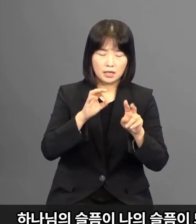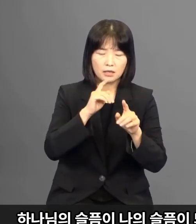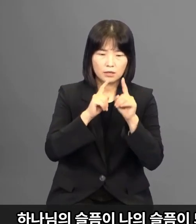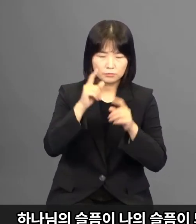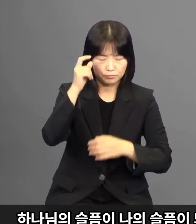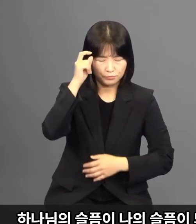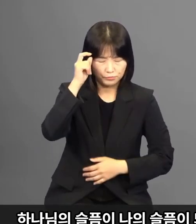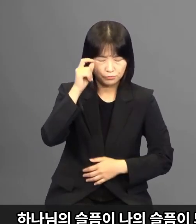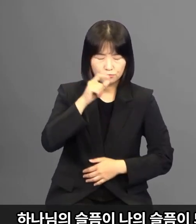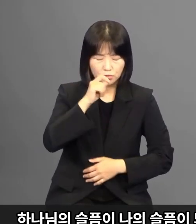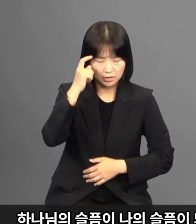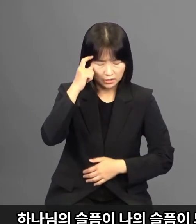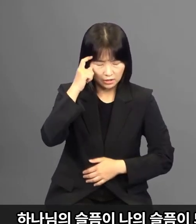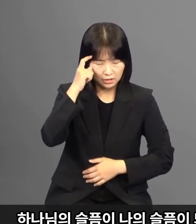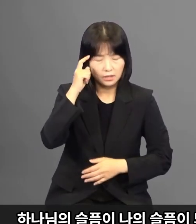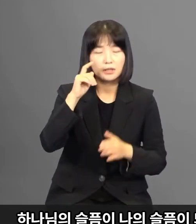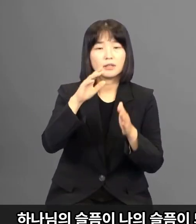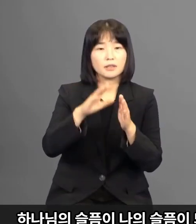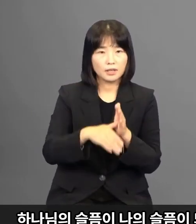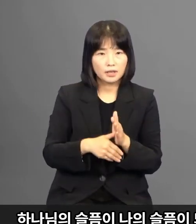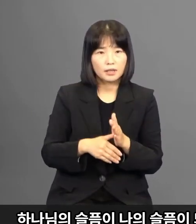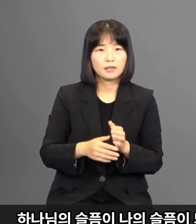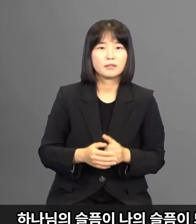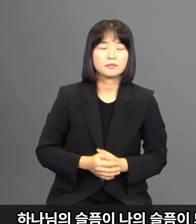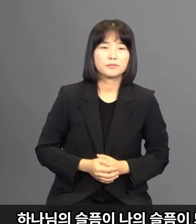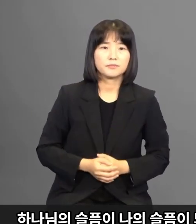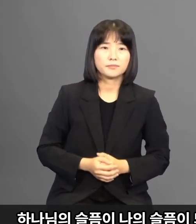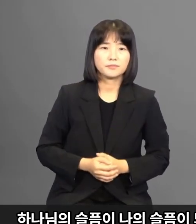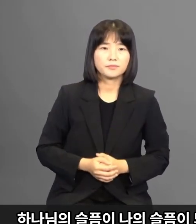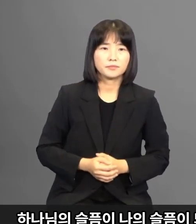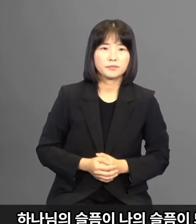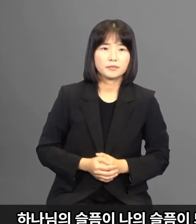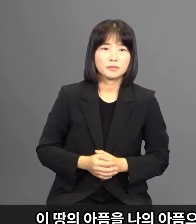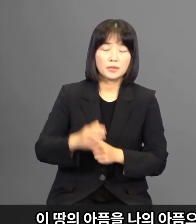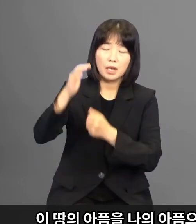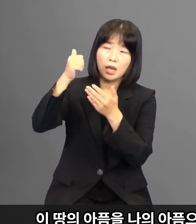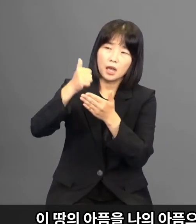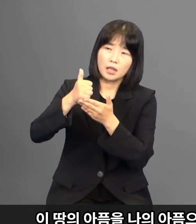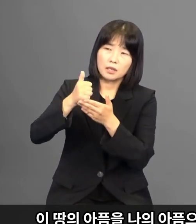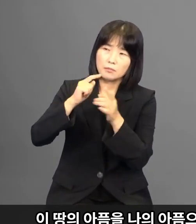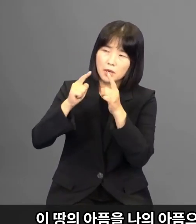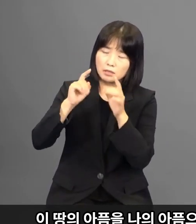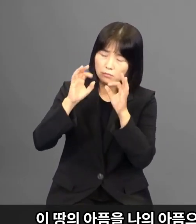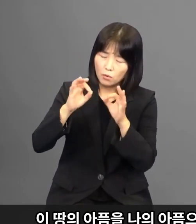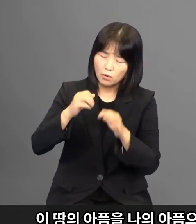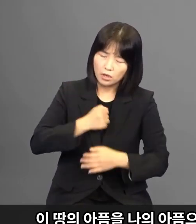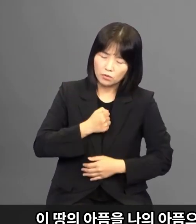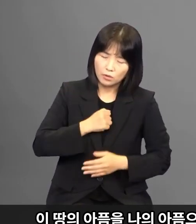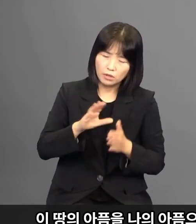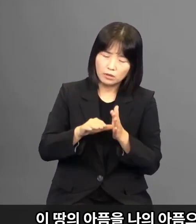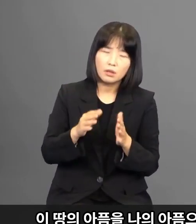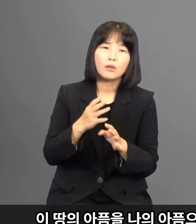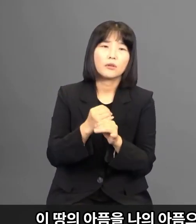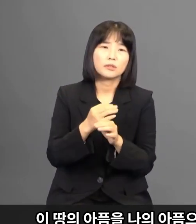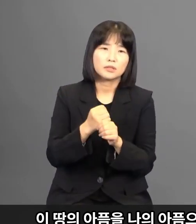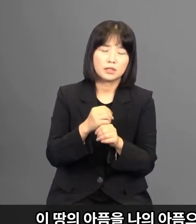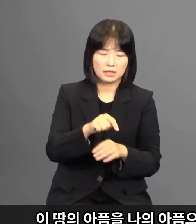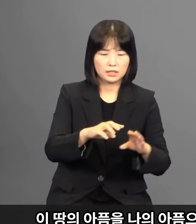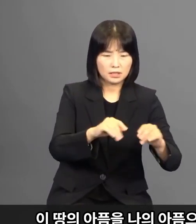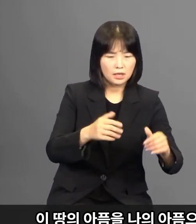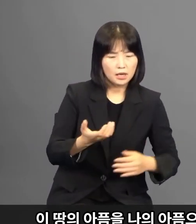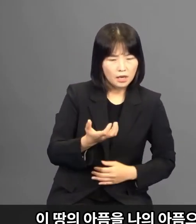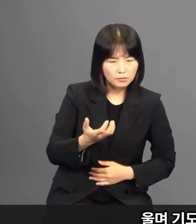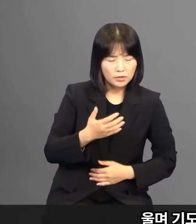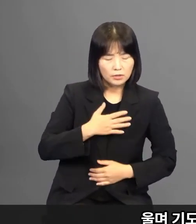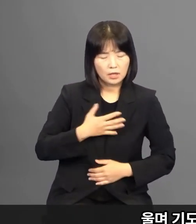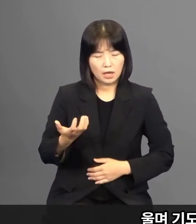슬픔이 나의 슬픔이 되어 애통하며 기도하였던 것이 언제였던가. 이 땅의 아픔을 나의 아픔으로 여기며 다음 세대와